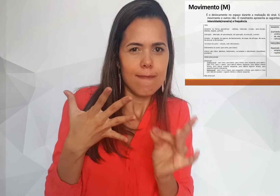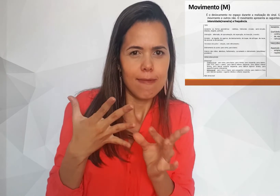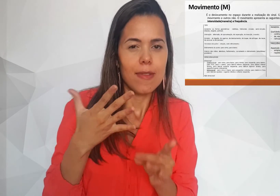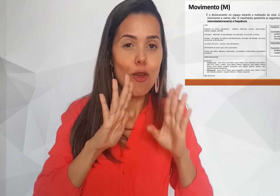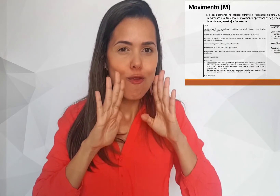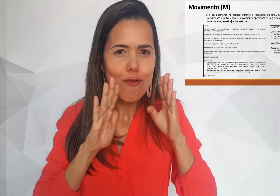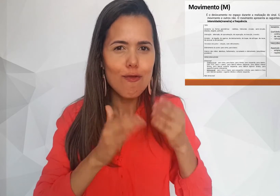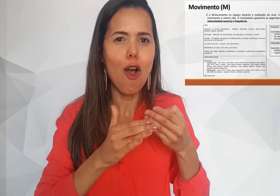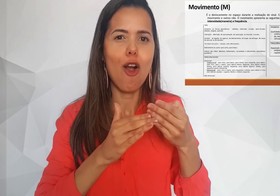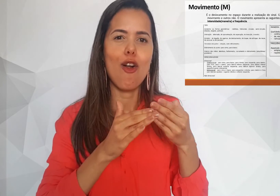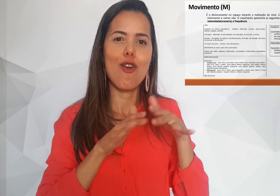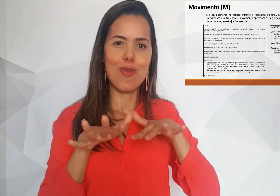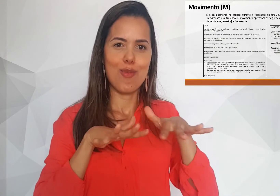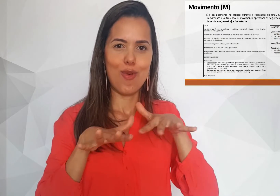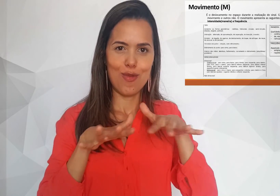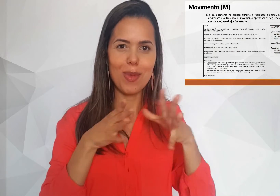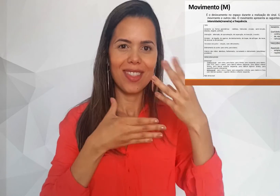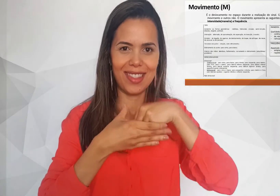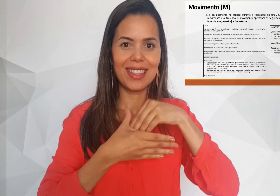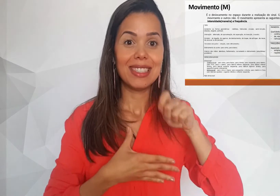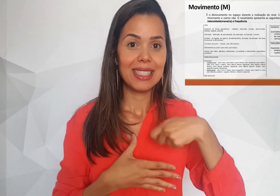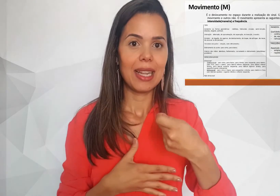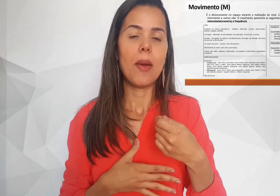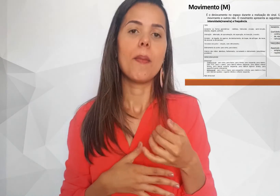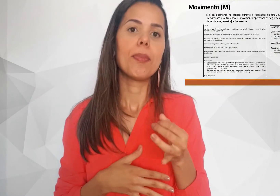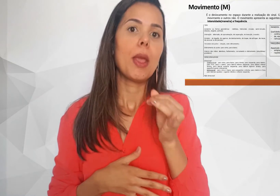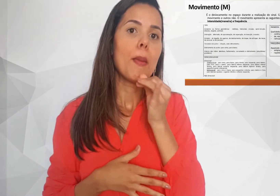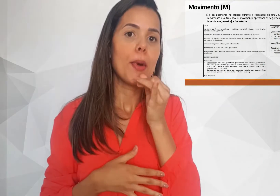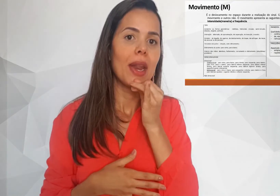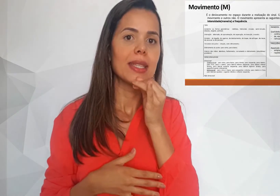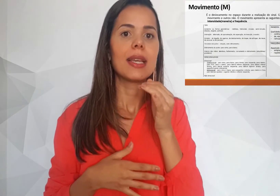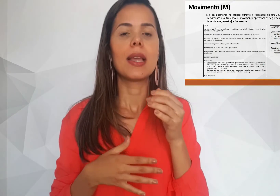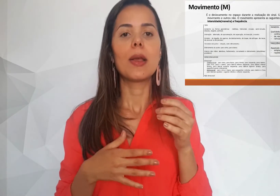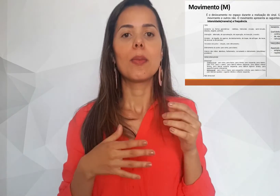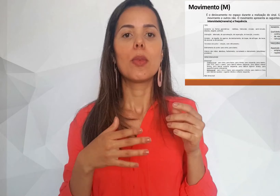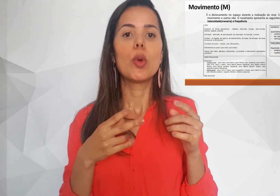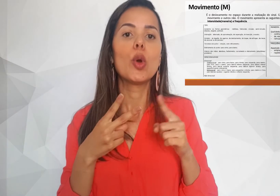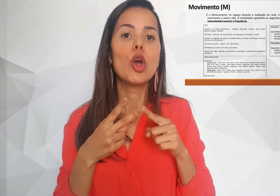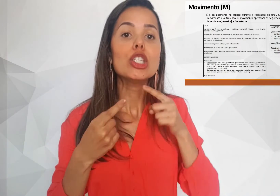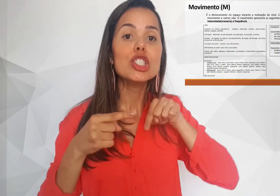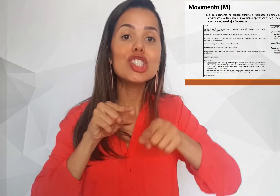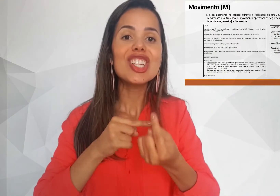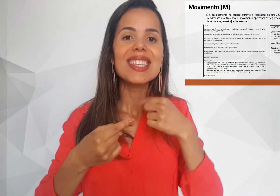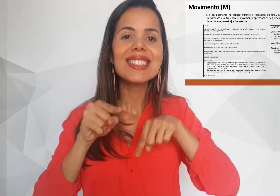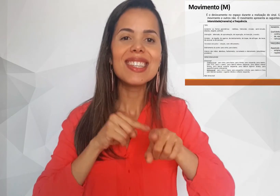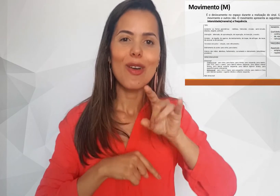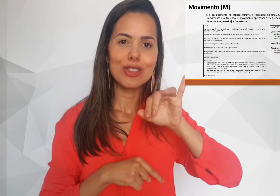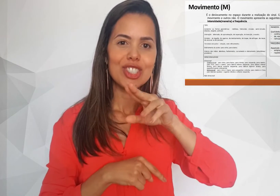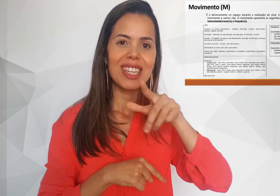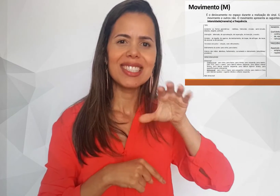descrições aí muito específicas para fazer referência a determinado movimento presente no sinal. Mas também nós descrevemos quanto à direção desse